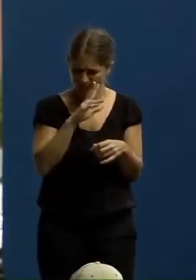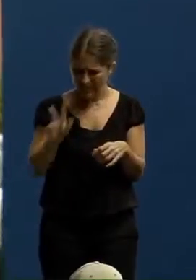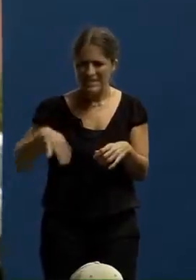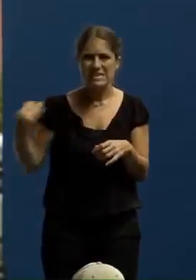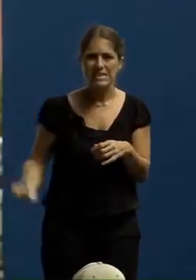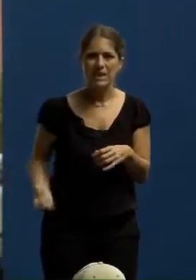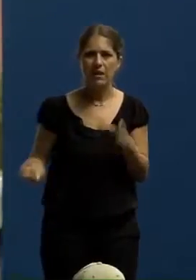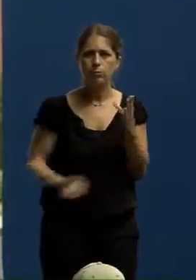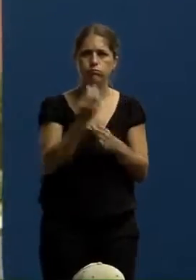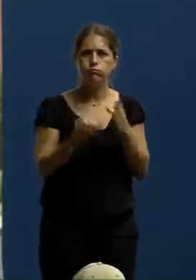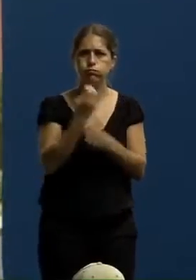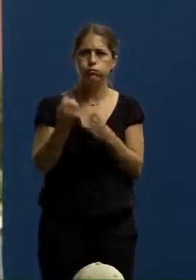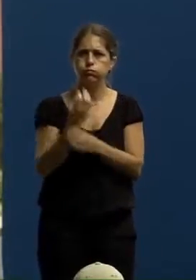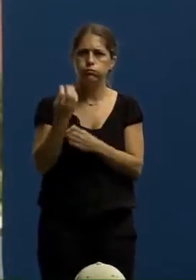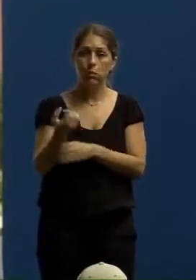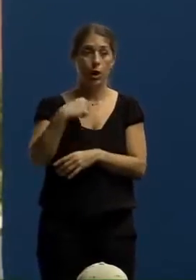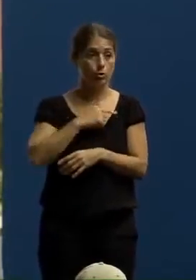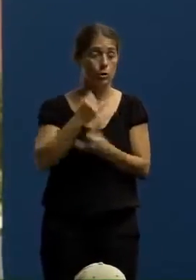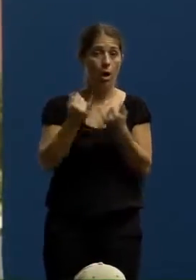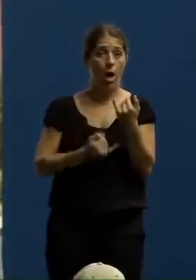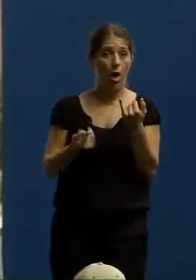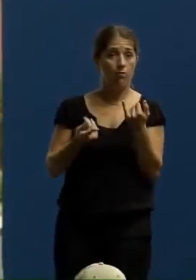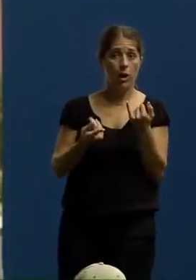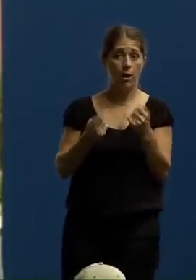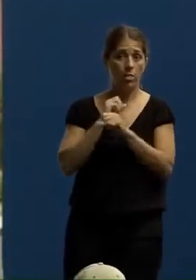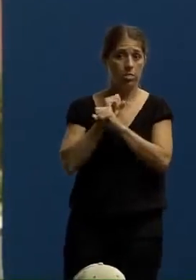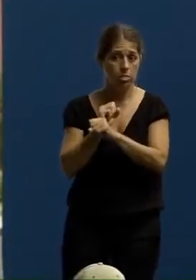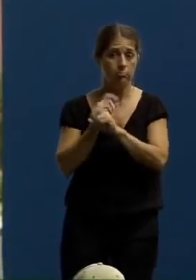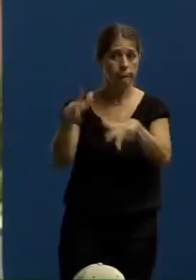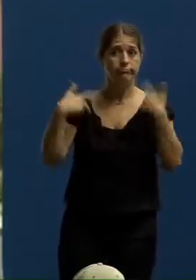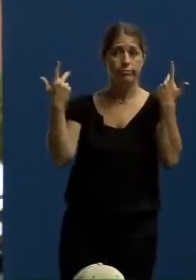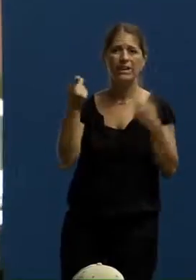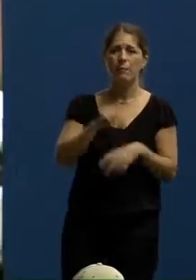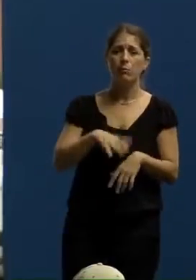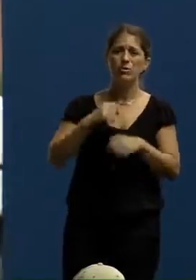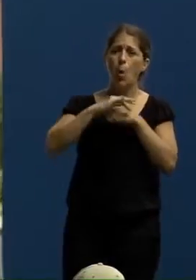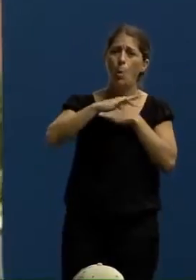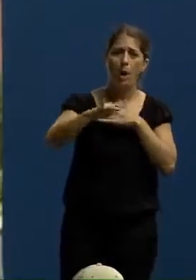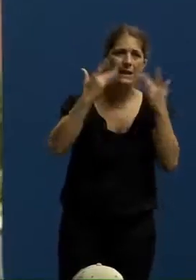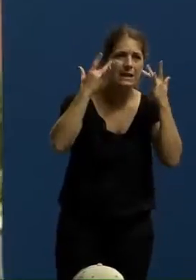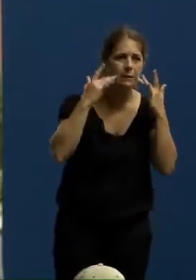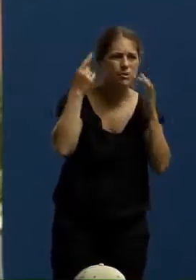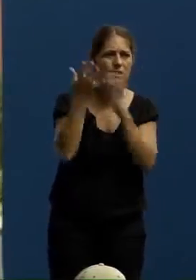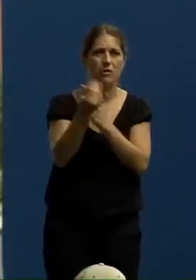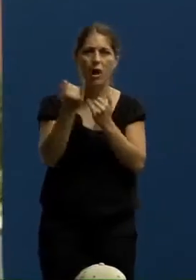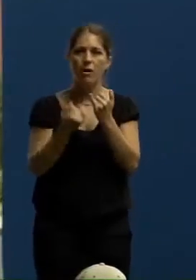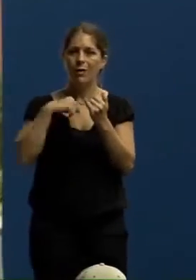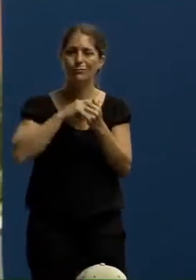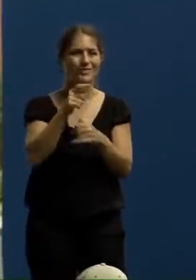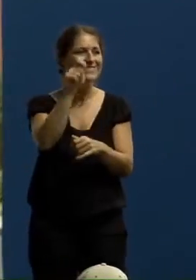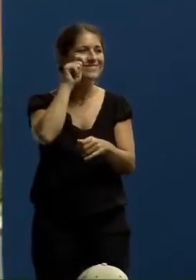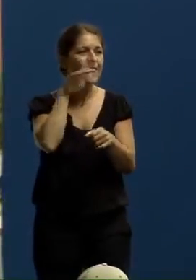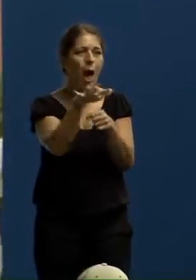xera riqueza de carácter productivo nos permite seguir a todas e todos vivindo diso. E porque un mar limpo tamén é un mar que se pode disfrutar a nivel